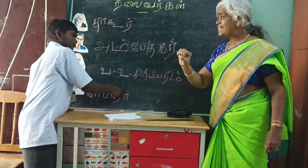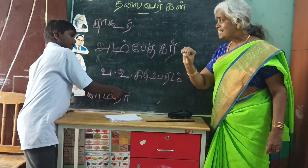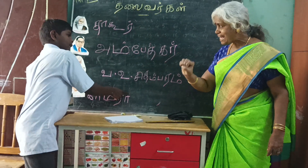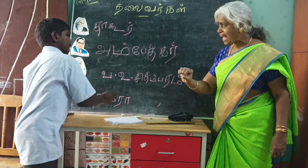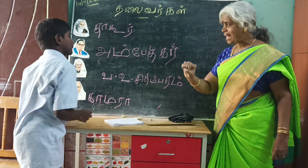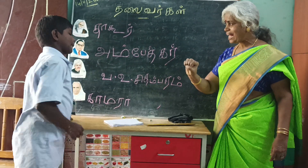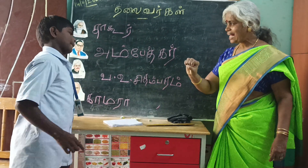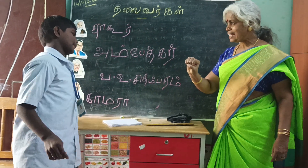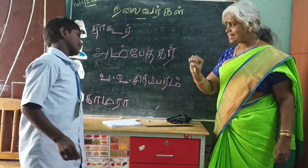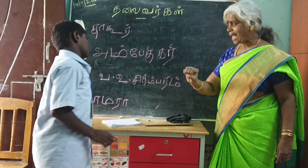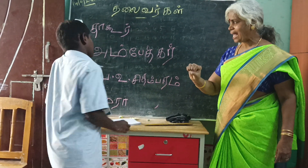ஜ ஜ